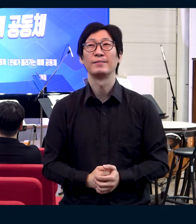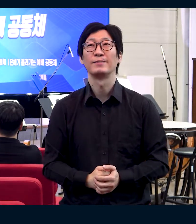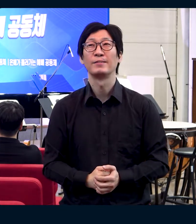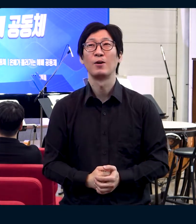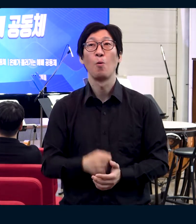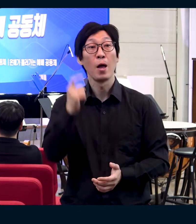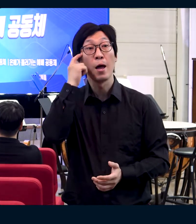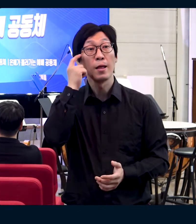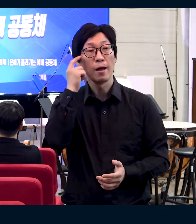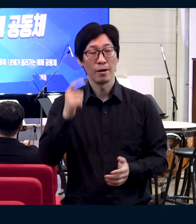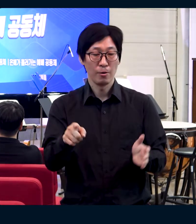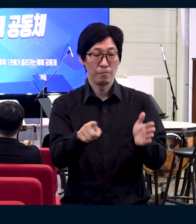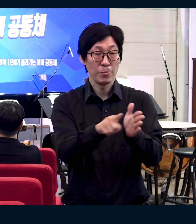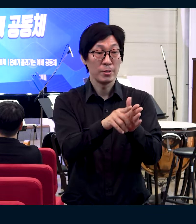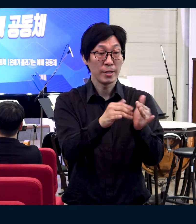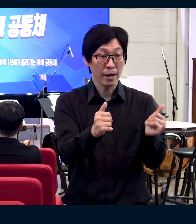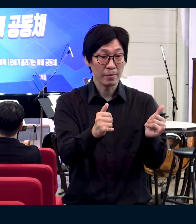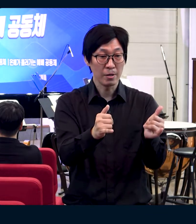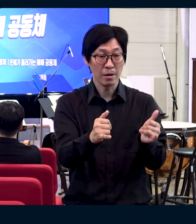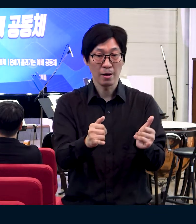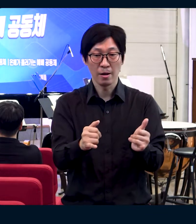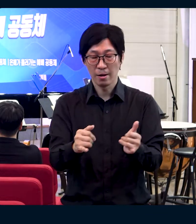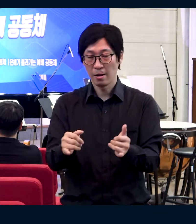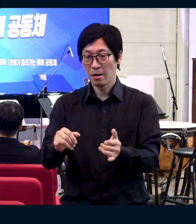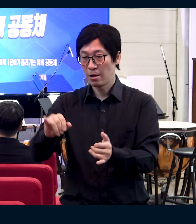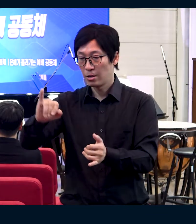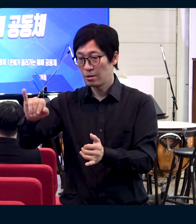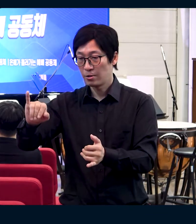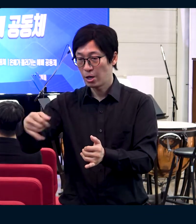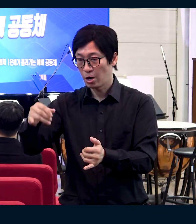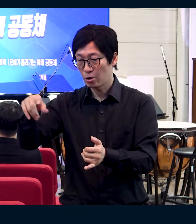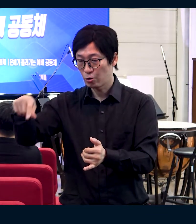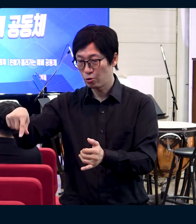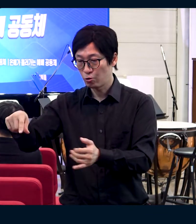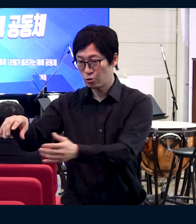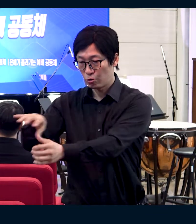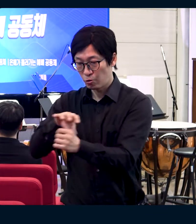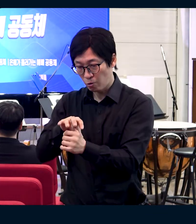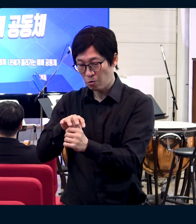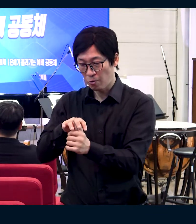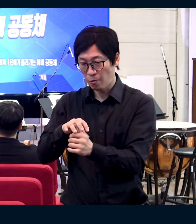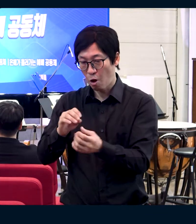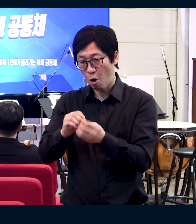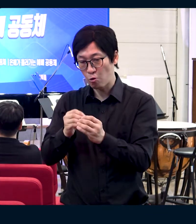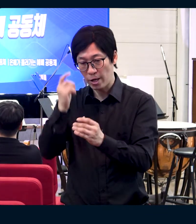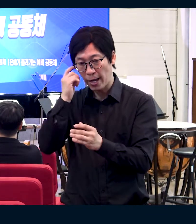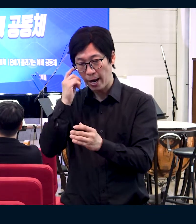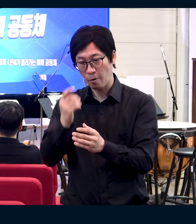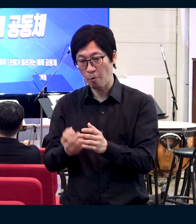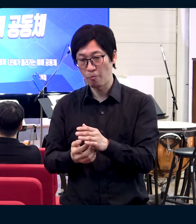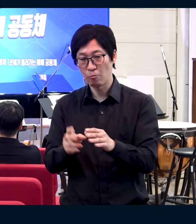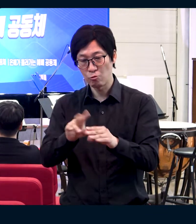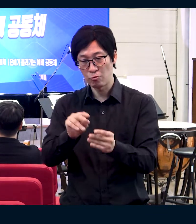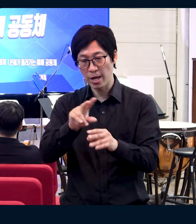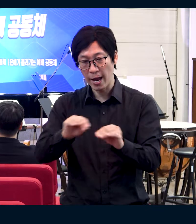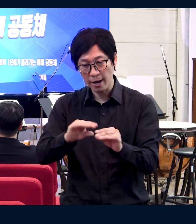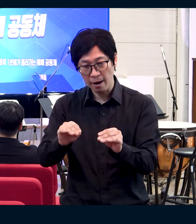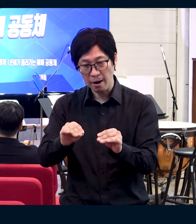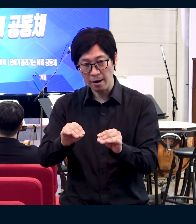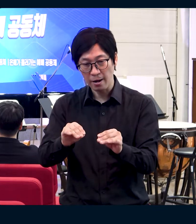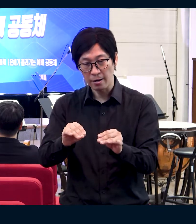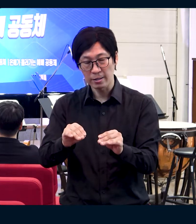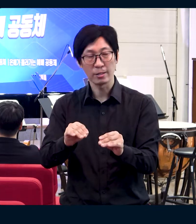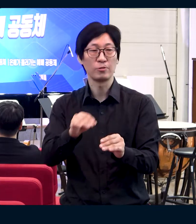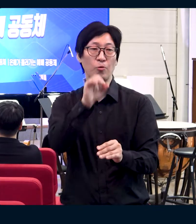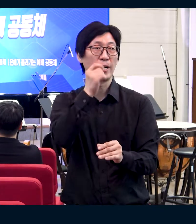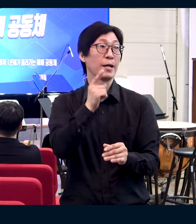이 신앙인이 편법과 꼼수를 쓴다고 하는 것은 그냥 자기 머리로 궁리하고 뭔가 찾아내고 하는 그런 의미가